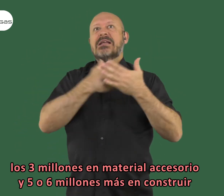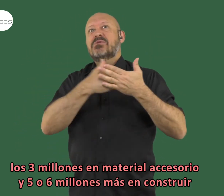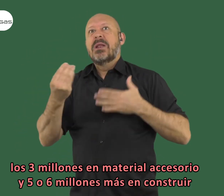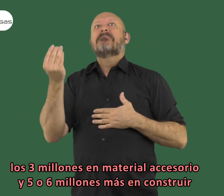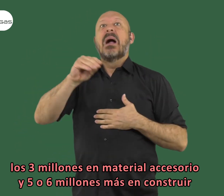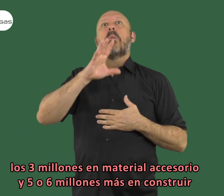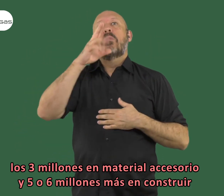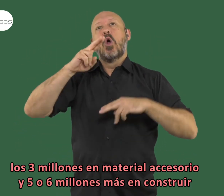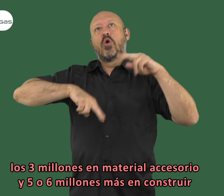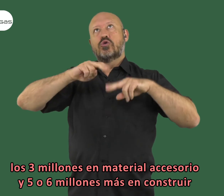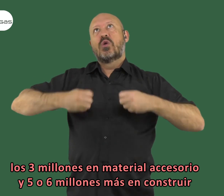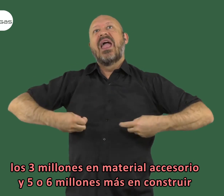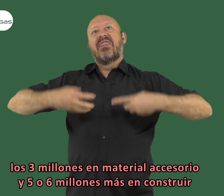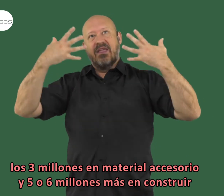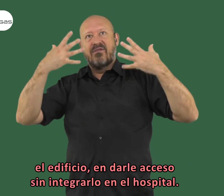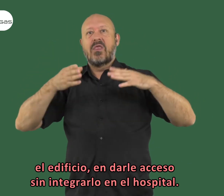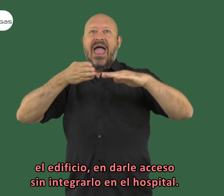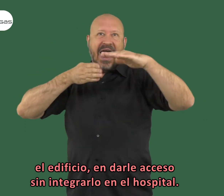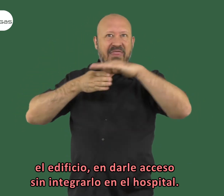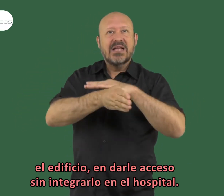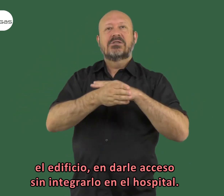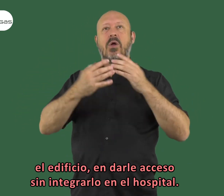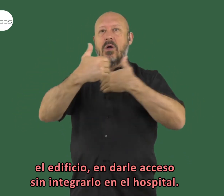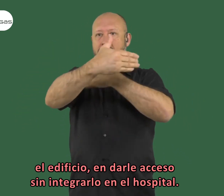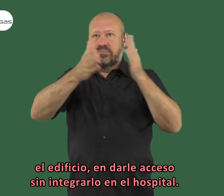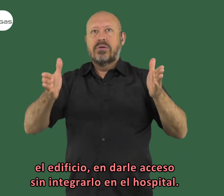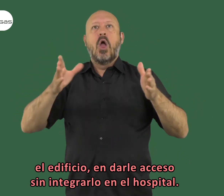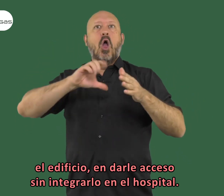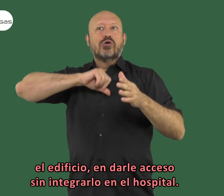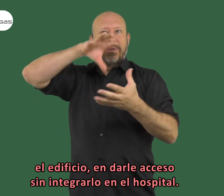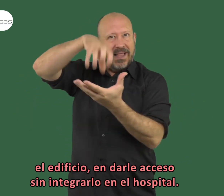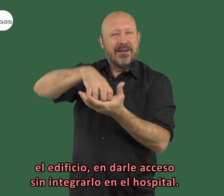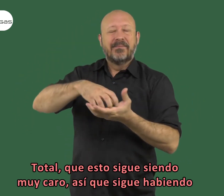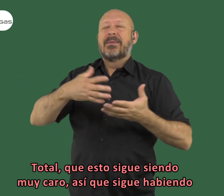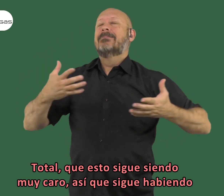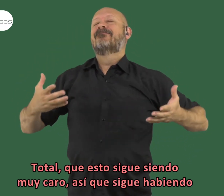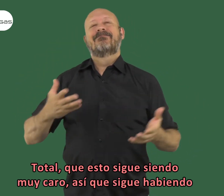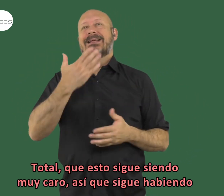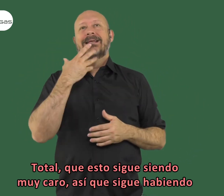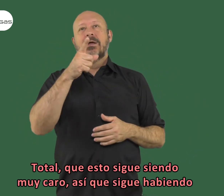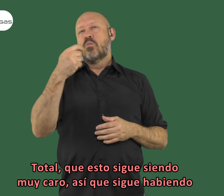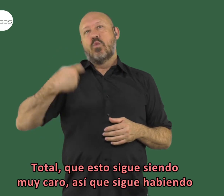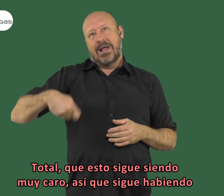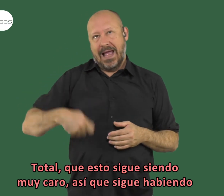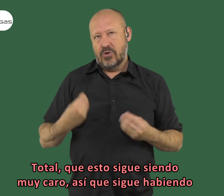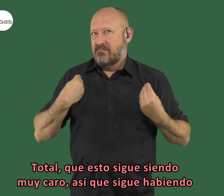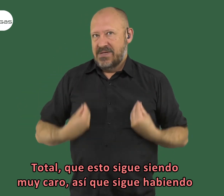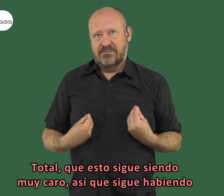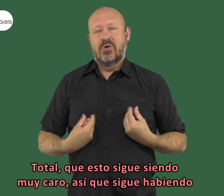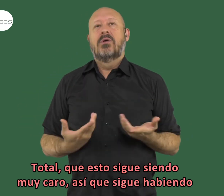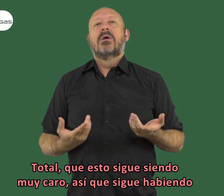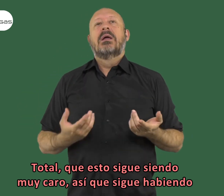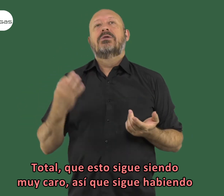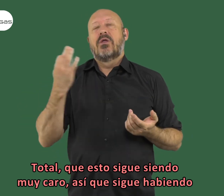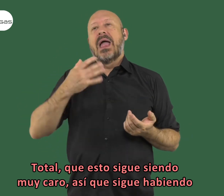y 5 o 6 millones más en construir el edificio, en darle accesos, en integrarlo en el hospital. Total, que esto sigue siendo muy